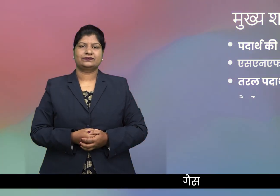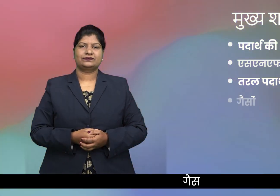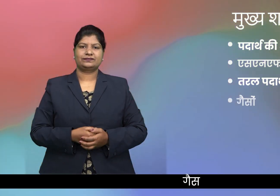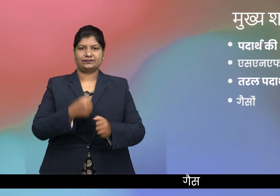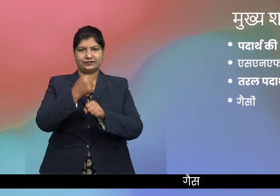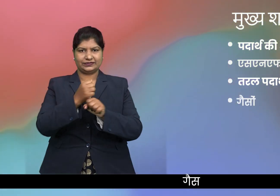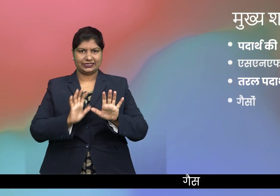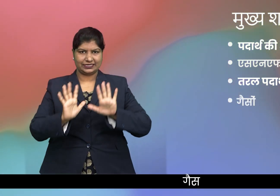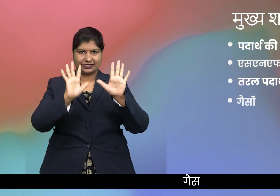गैस।